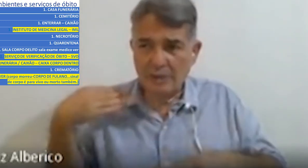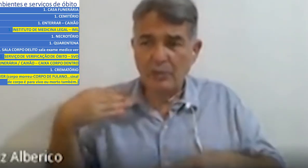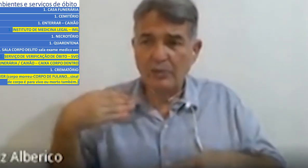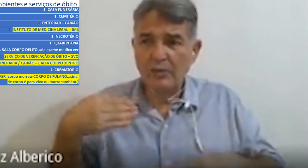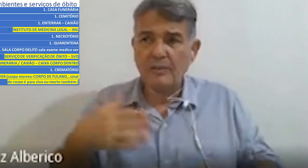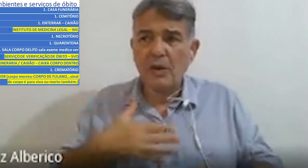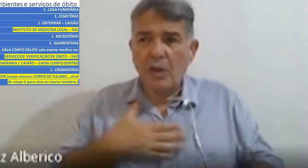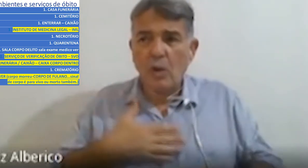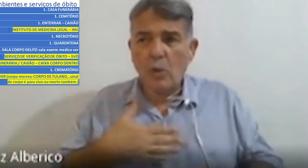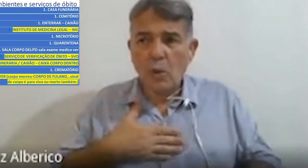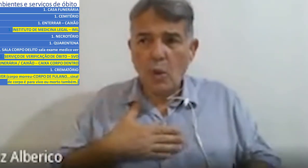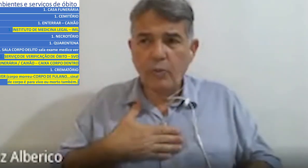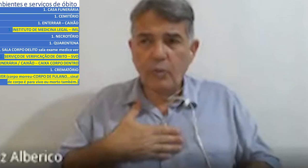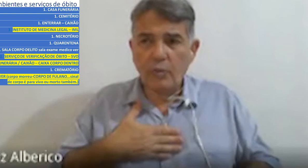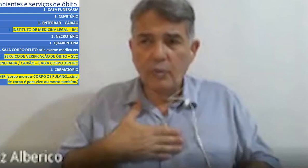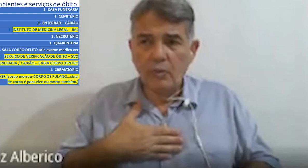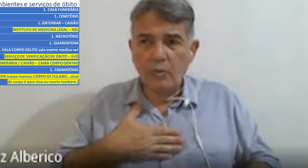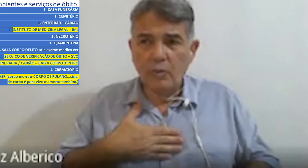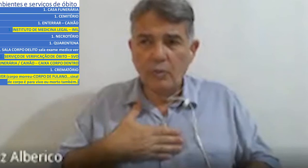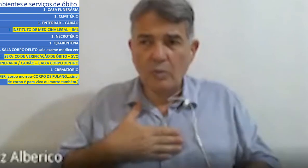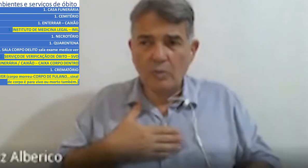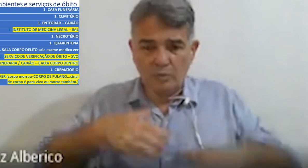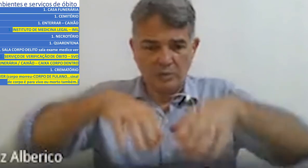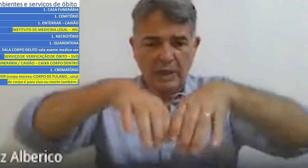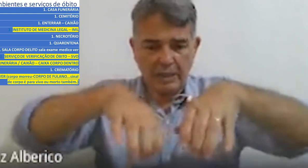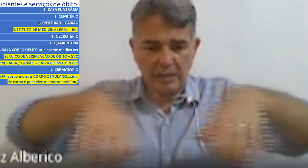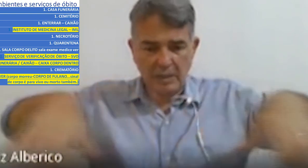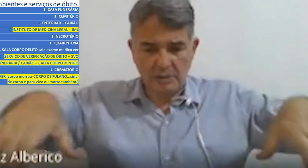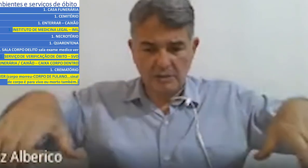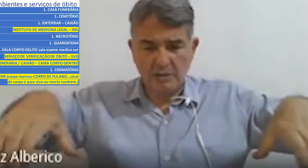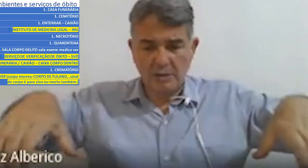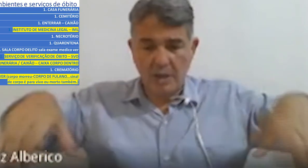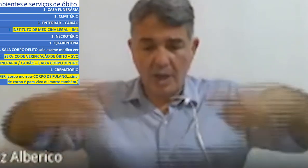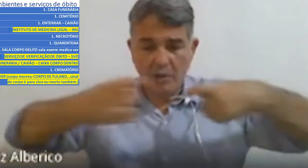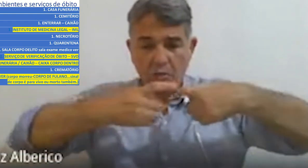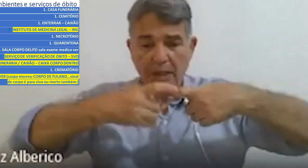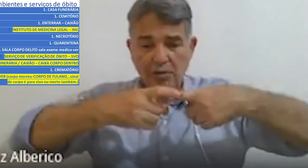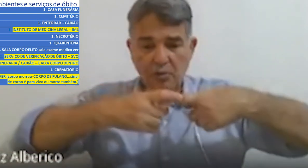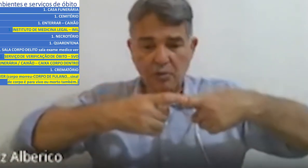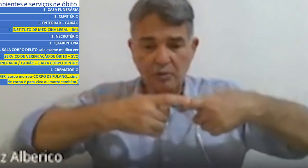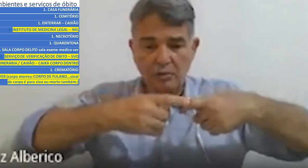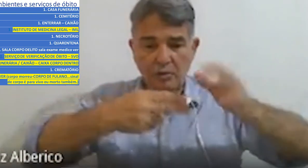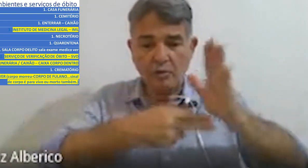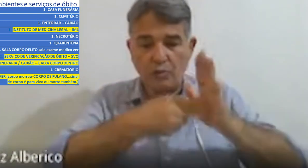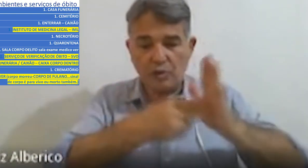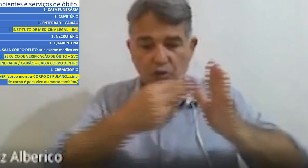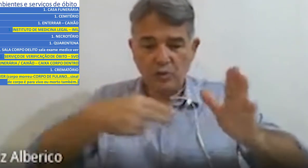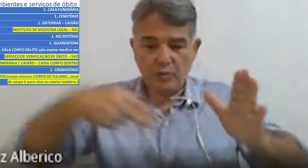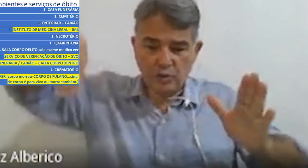morto. O corpo está aqui. Aí o médico, o